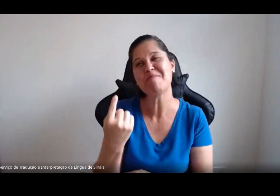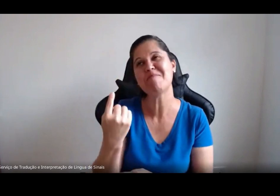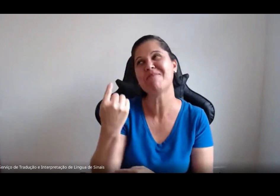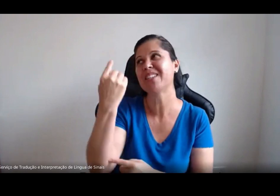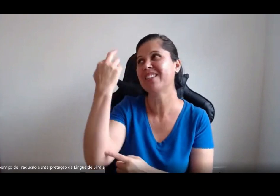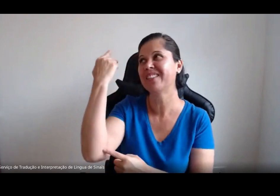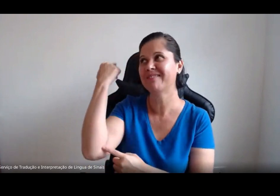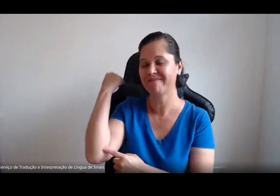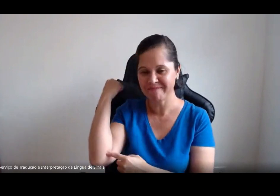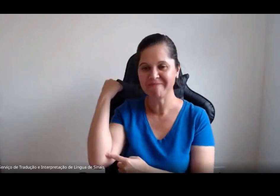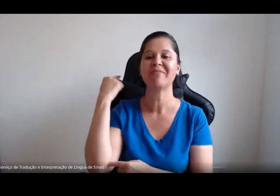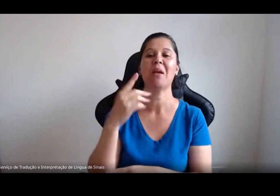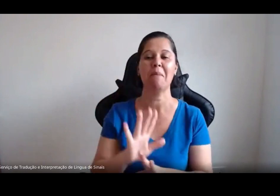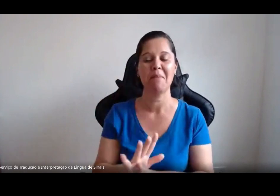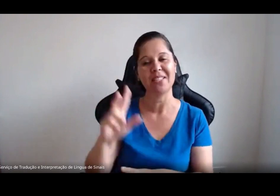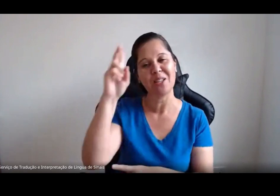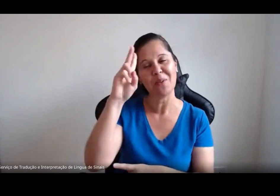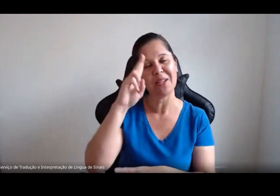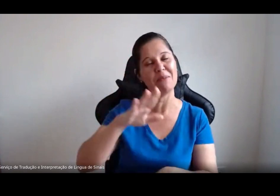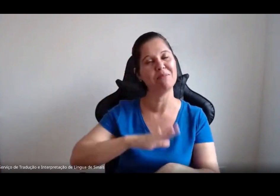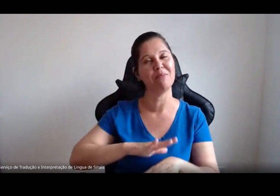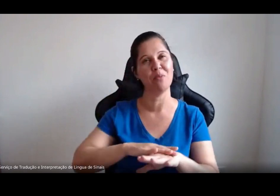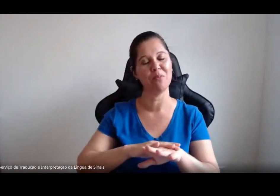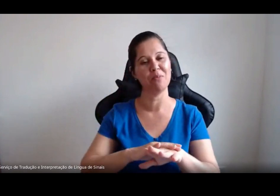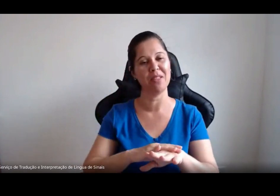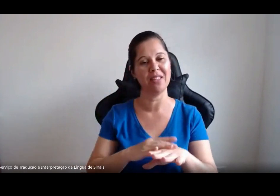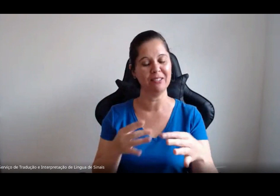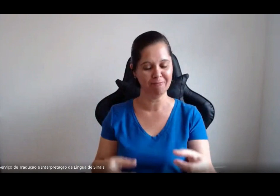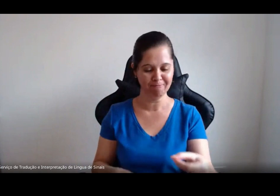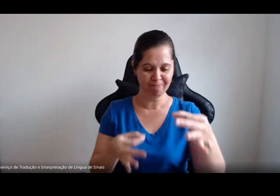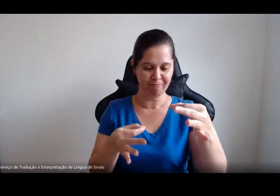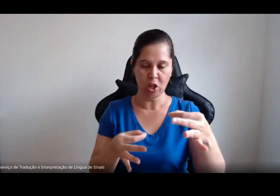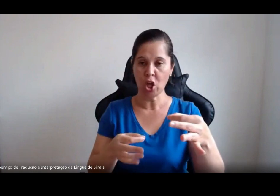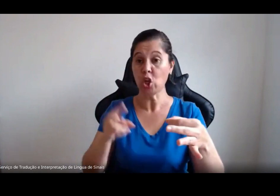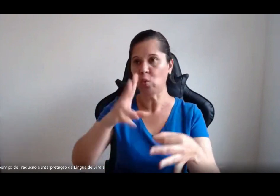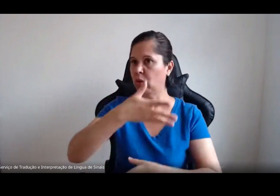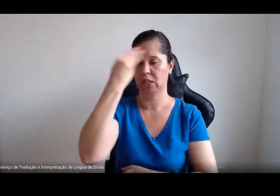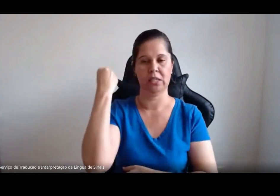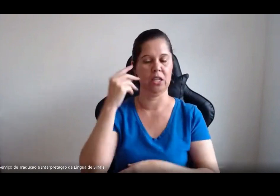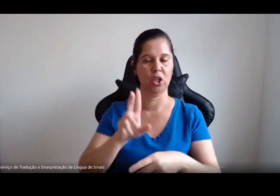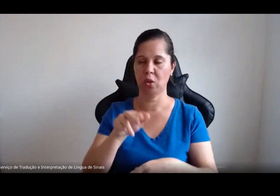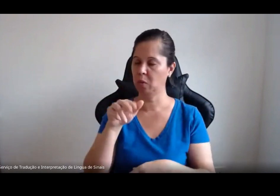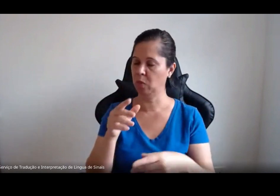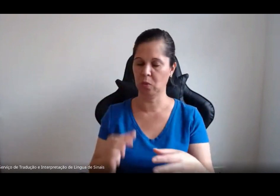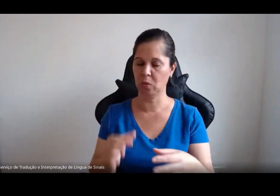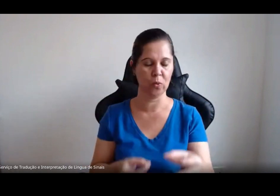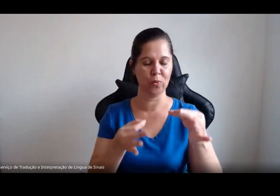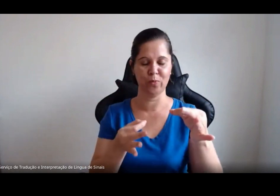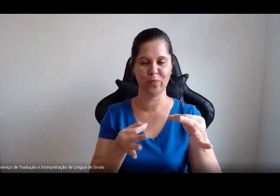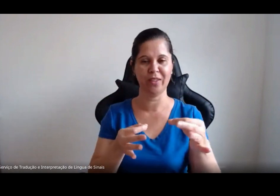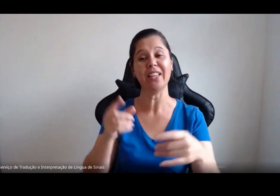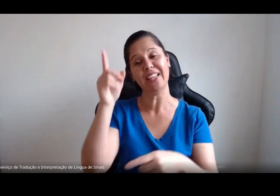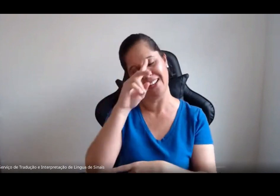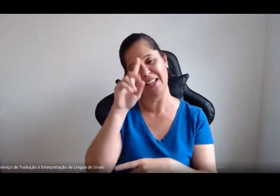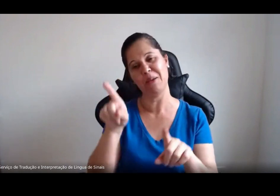passa. Mas então, quando eu me lembro desse momento, que aliás nunca saiu da minha mente, e